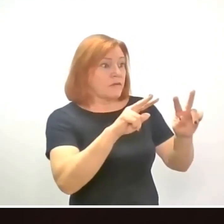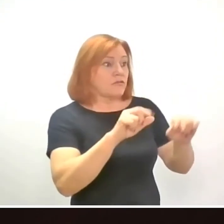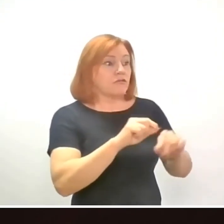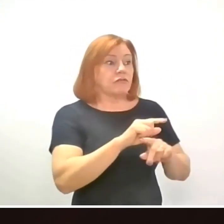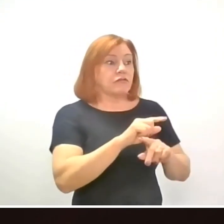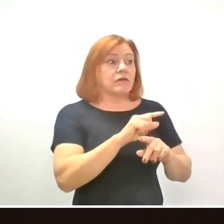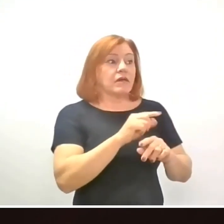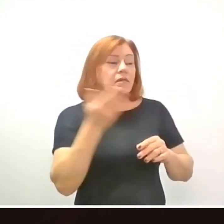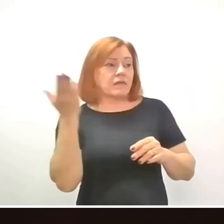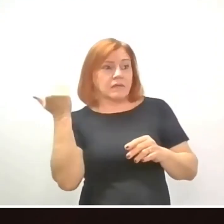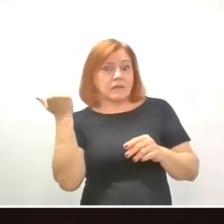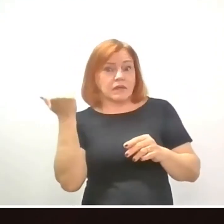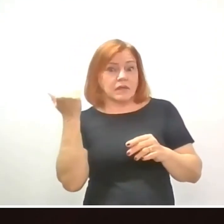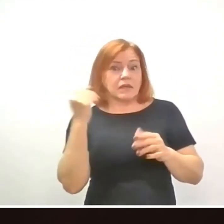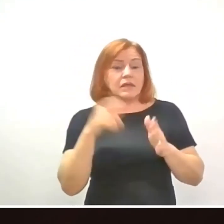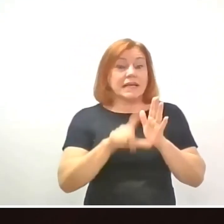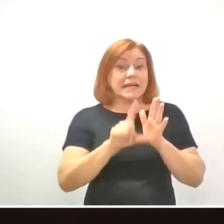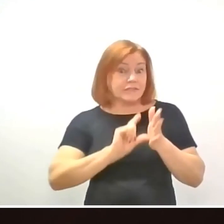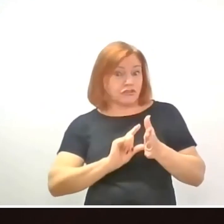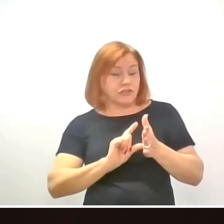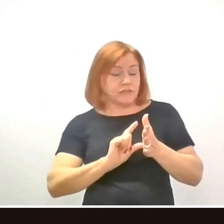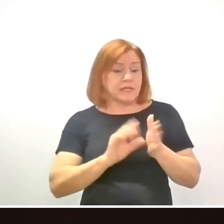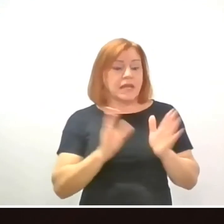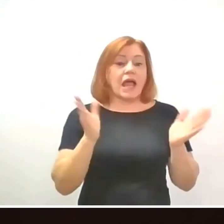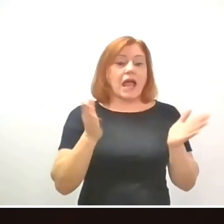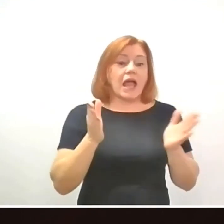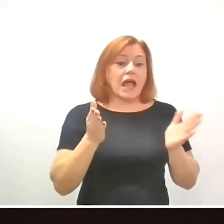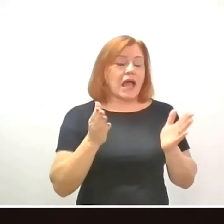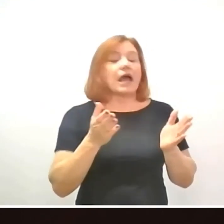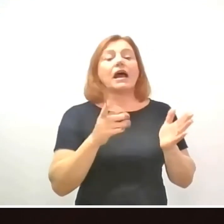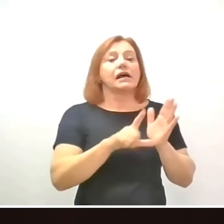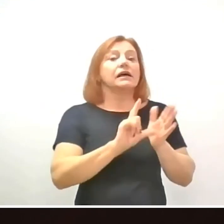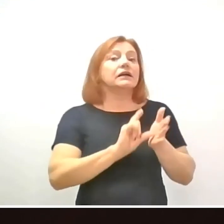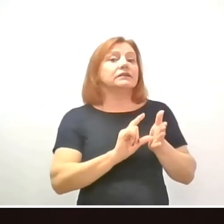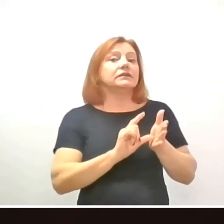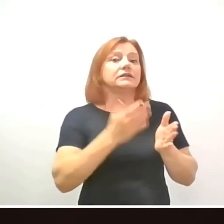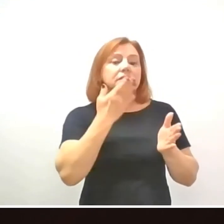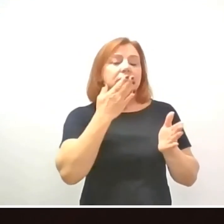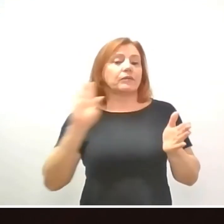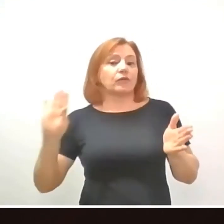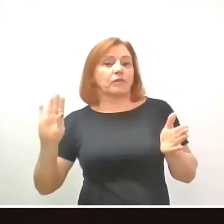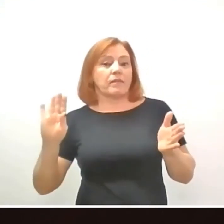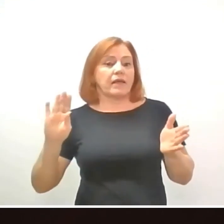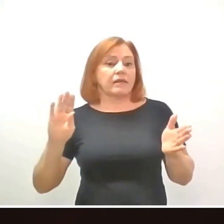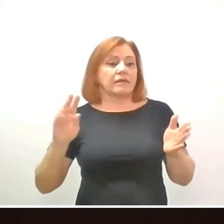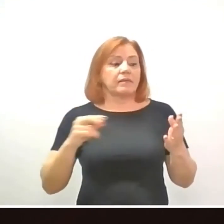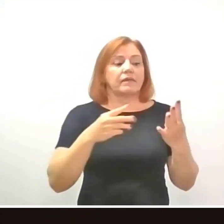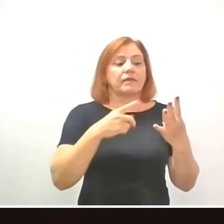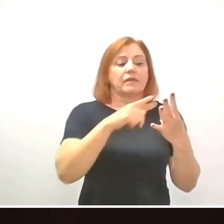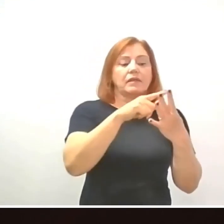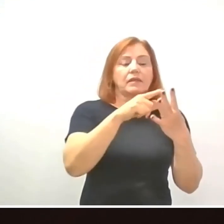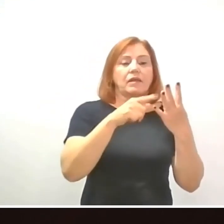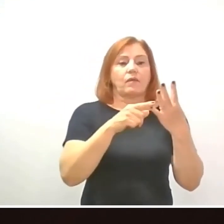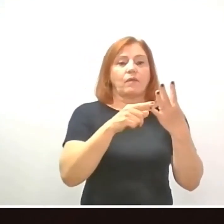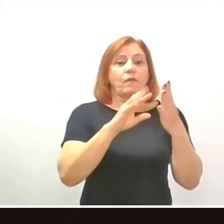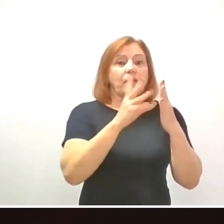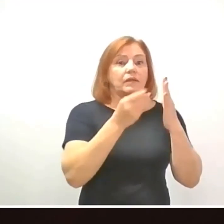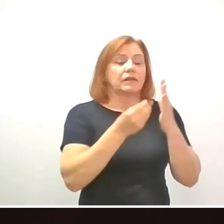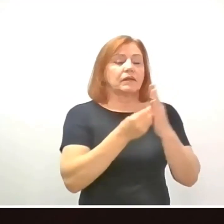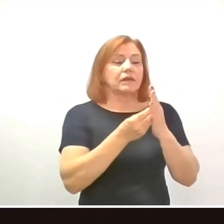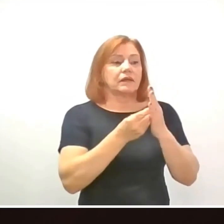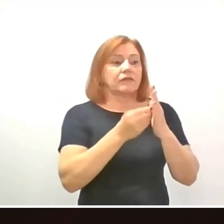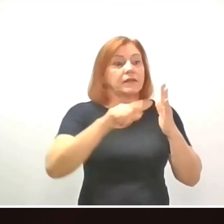quem tem ouvidos para ouvir, vem depois da promessa dos vencedores, aos vencedores. E pode indicar o